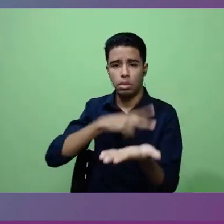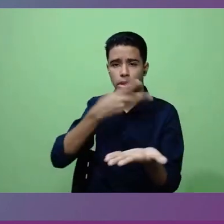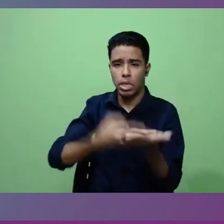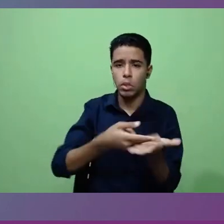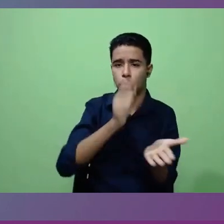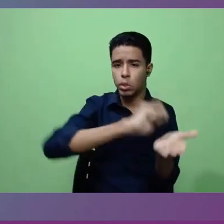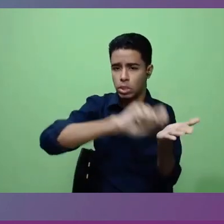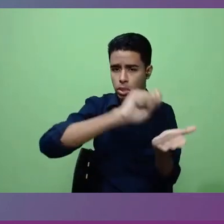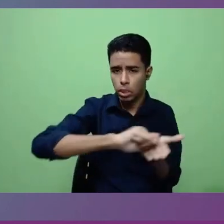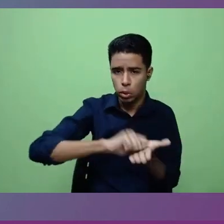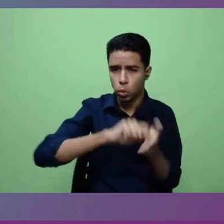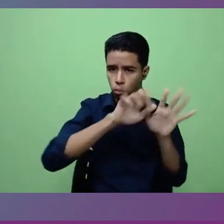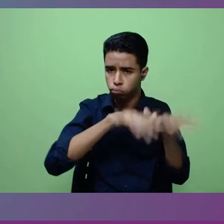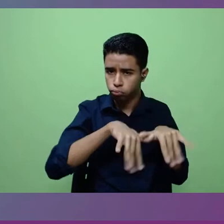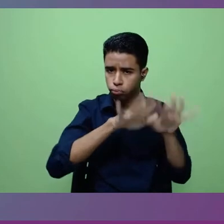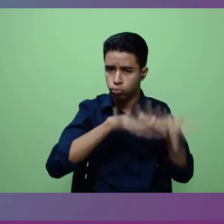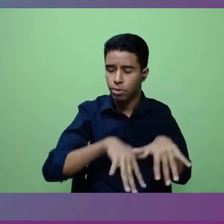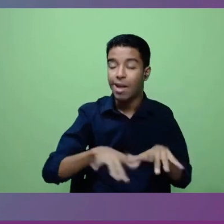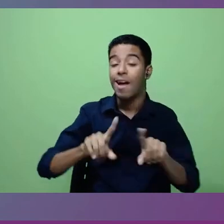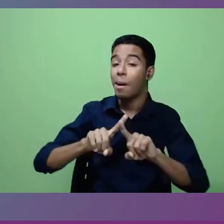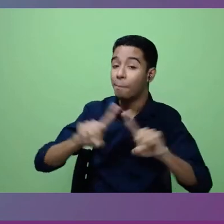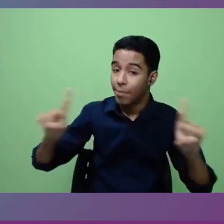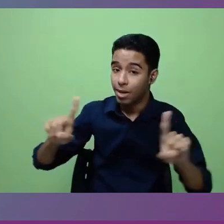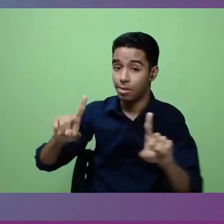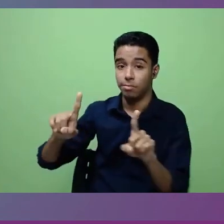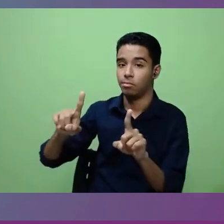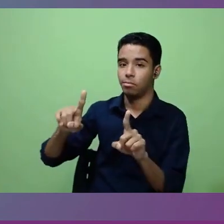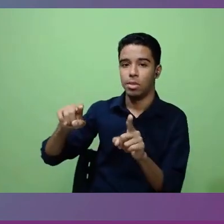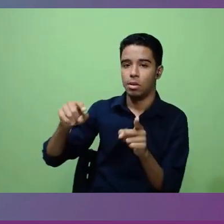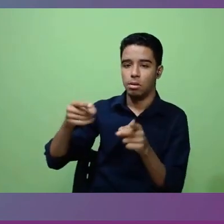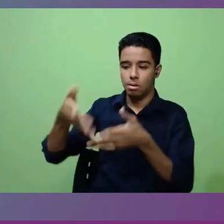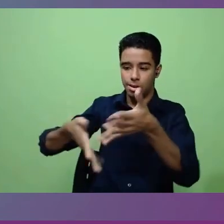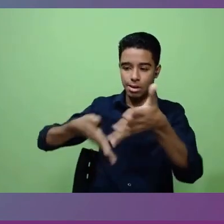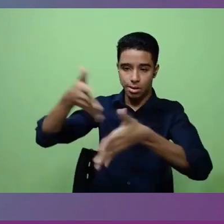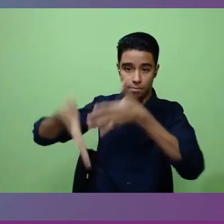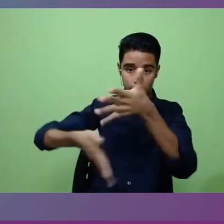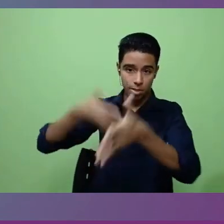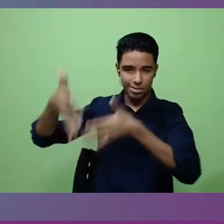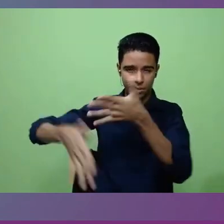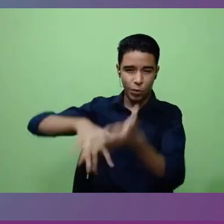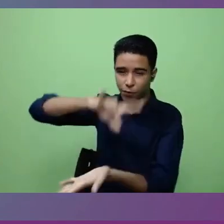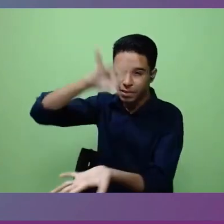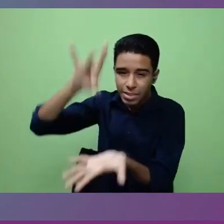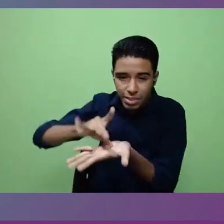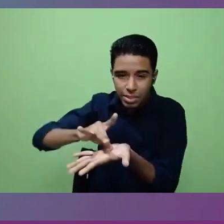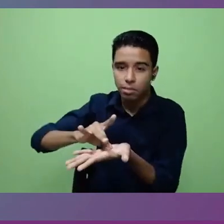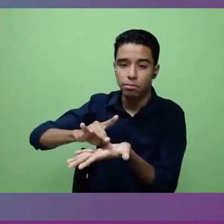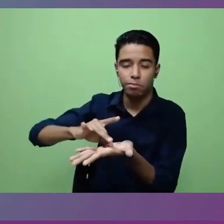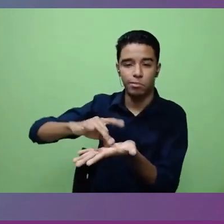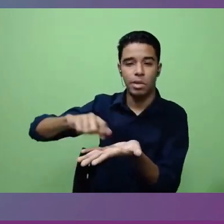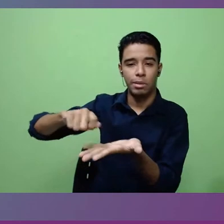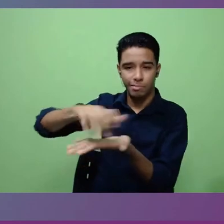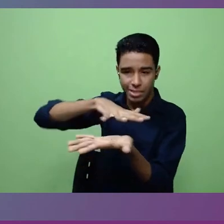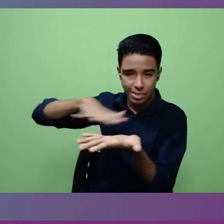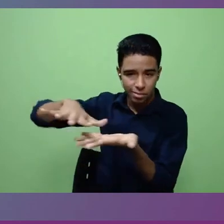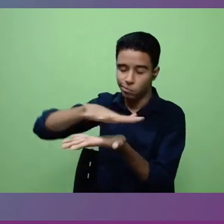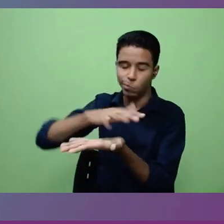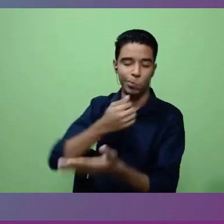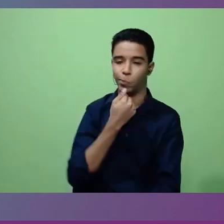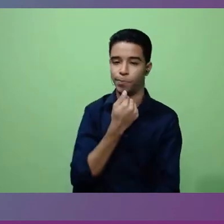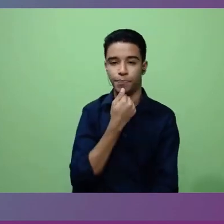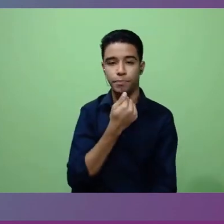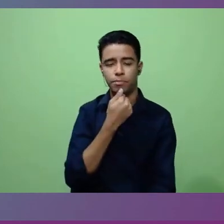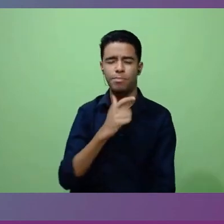Então, como que a gente pode trabalhar com tradução dentro da língua de sinais? Pois bem, vários conceitos vão rondar as